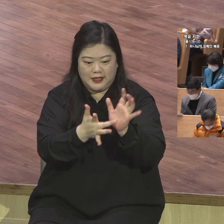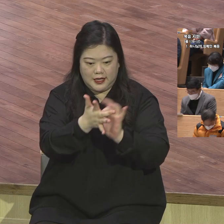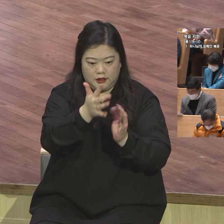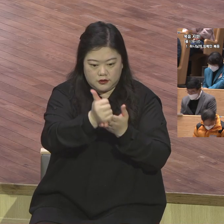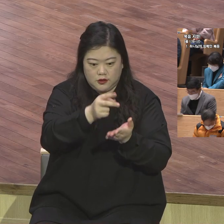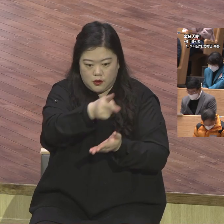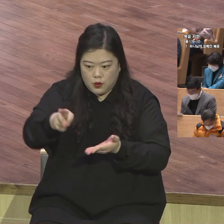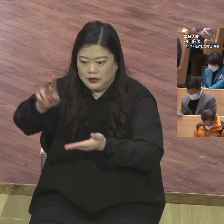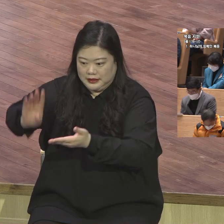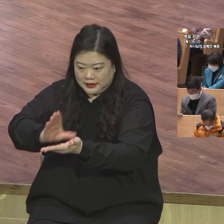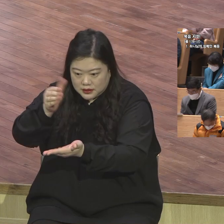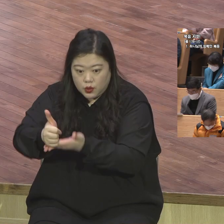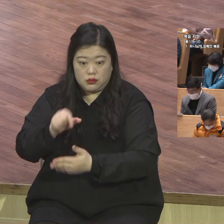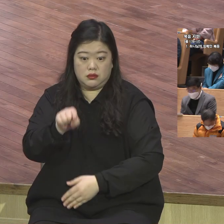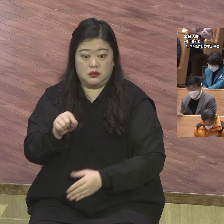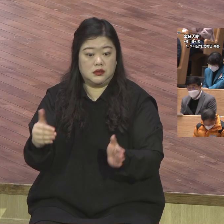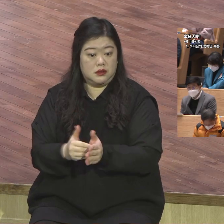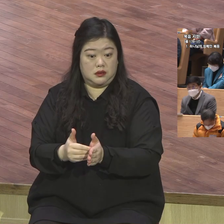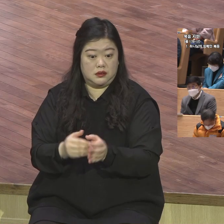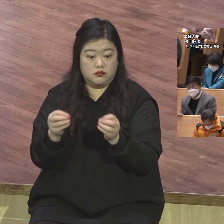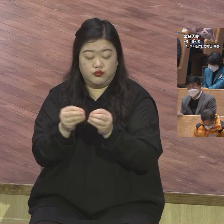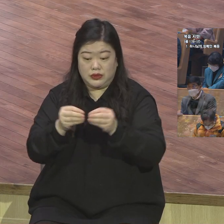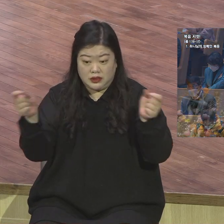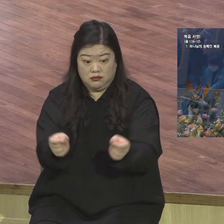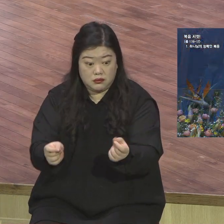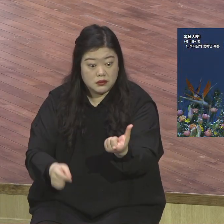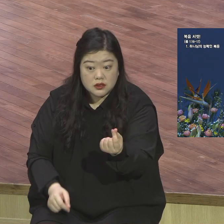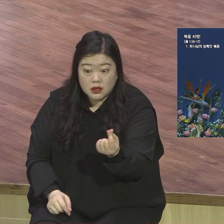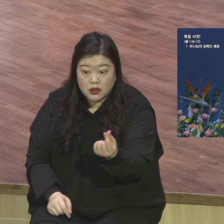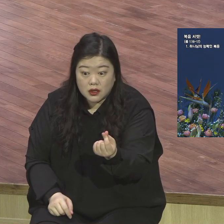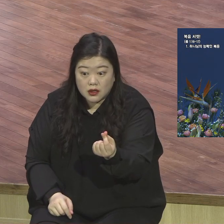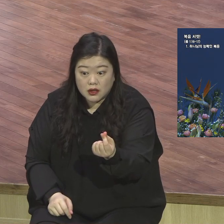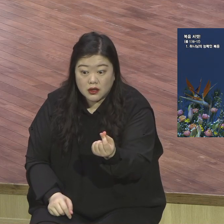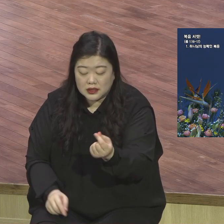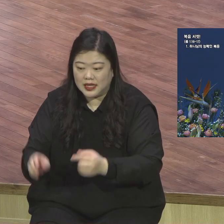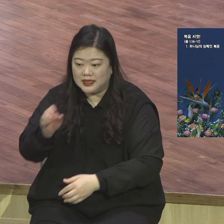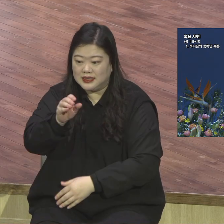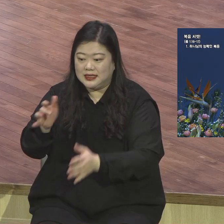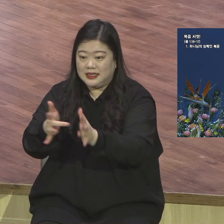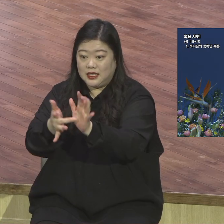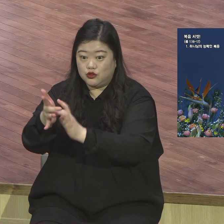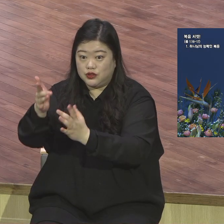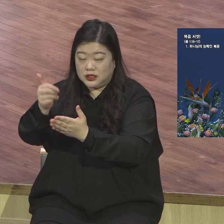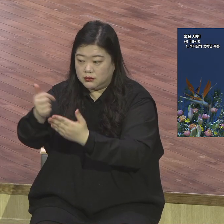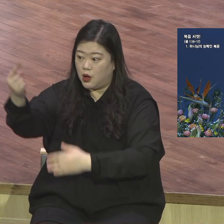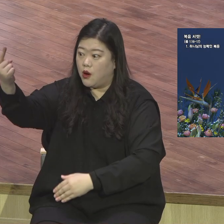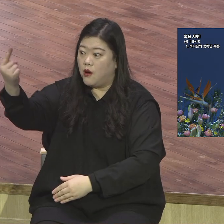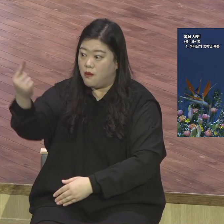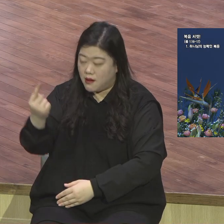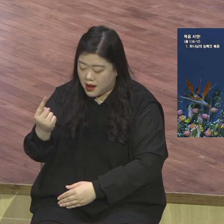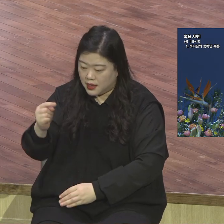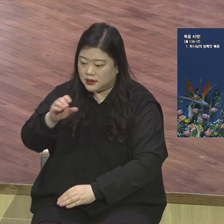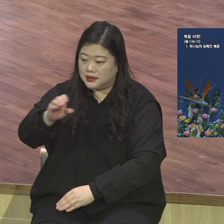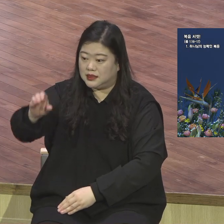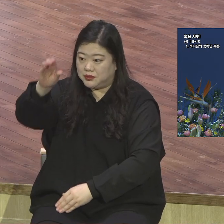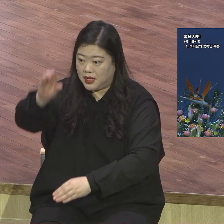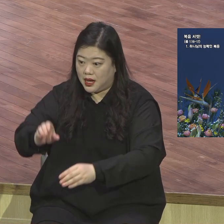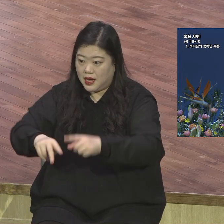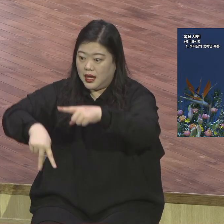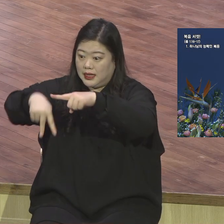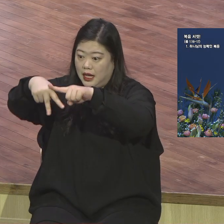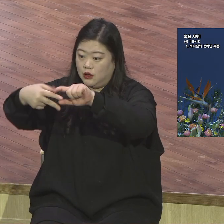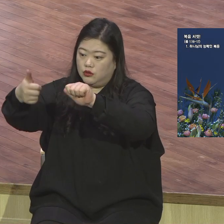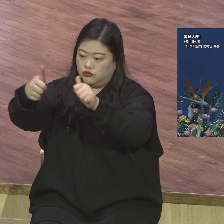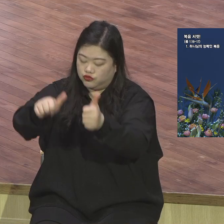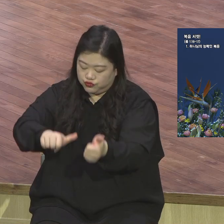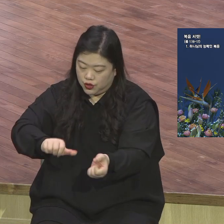복음인데 예수 그리스도의 십자가의 대속과 이 부활을 이걸 통해서 이루어진 것이